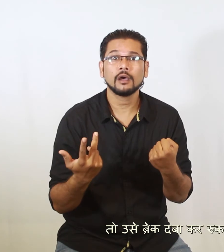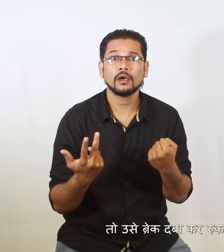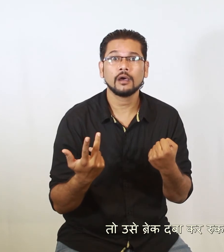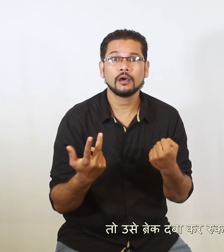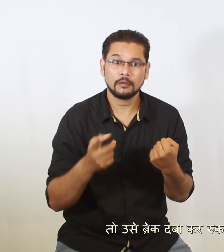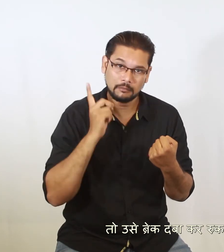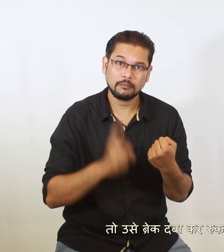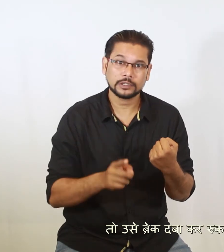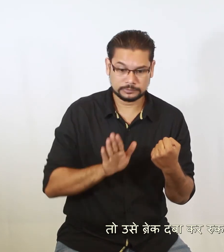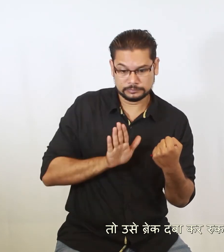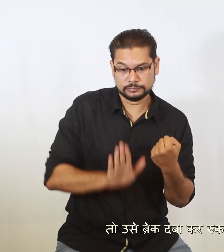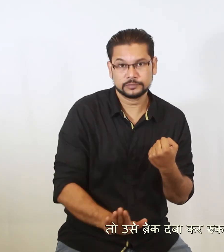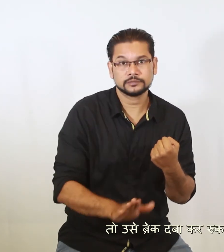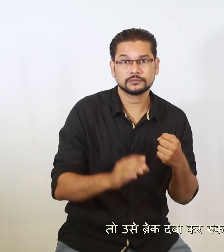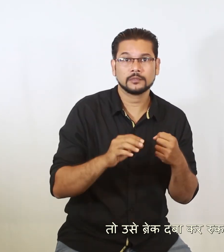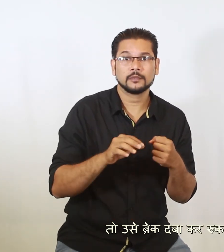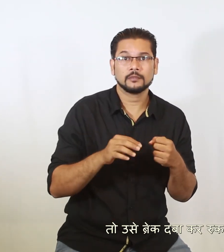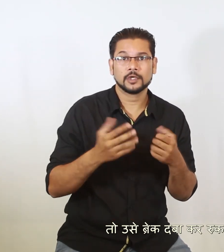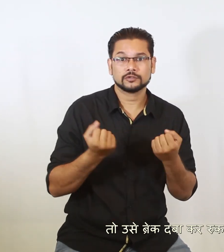तो उसे ब्रेक दबाकर रुकना ही पड़ता है